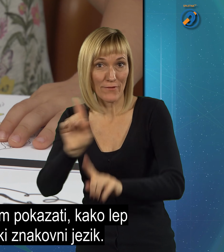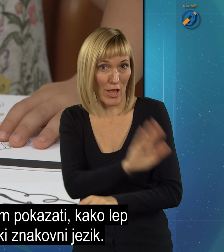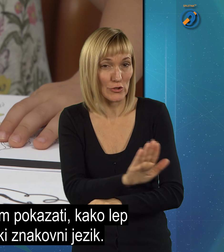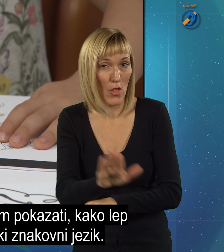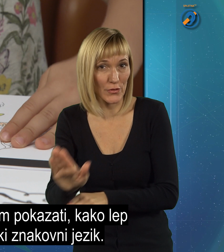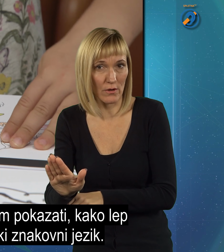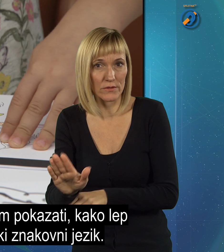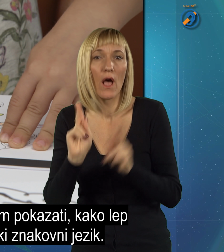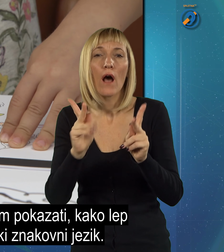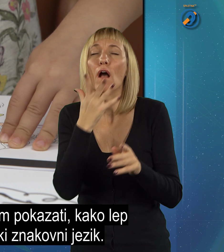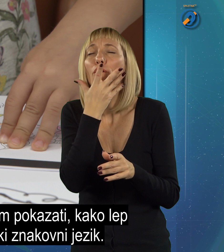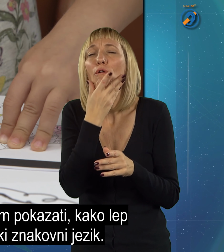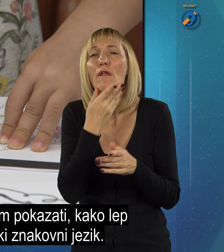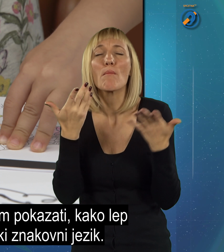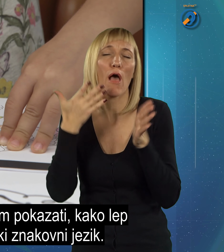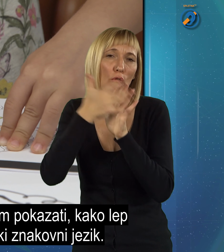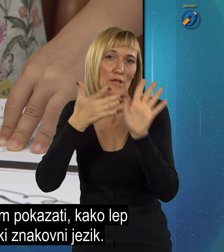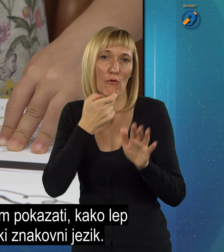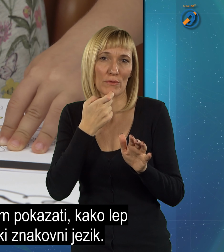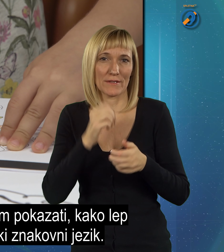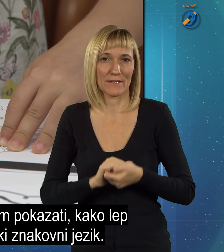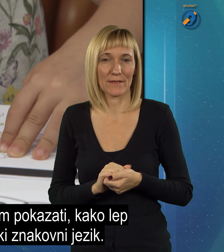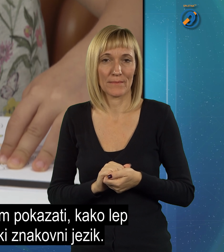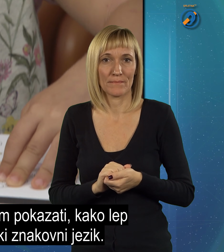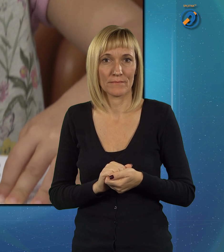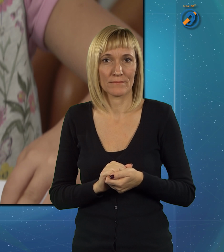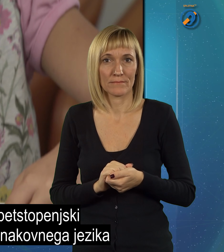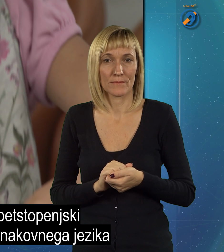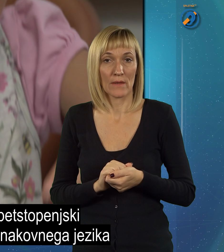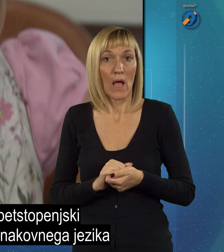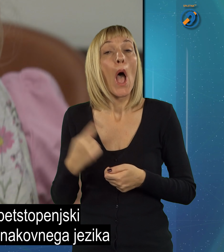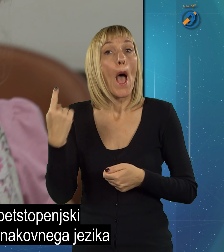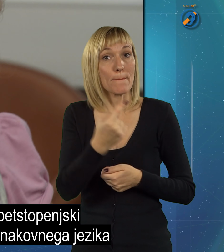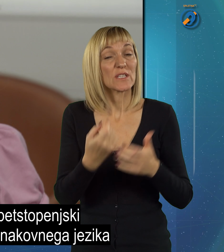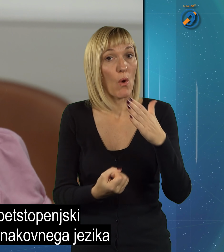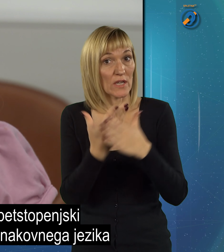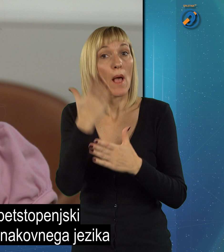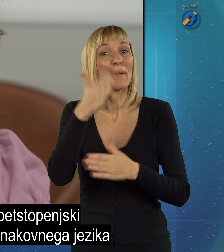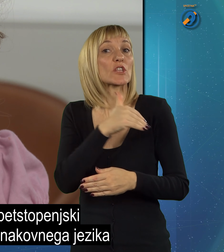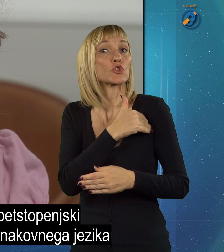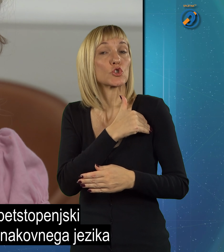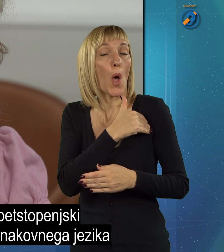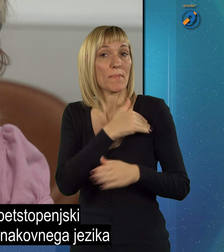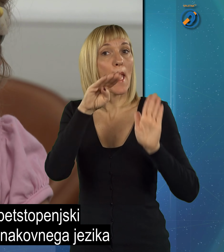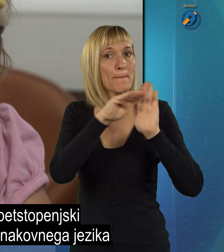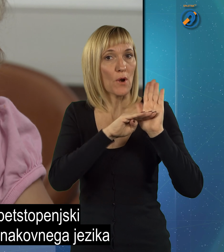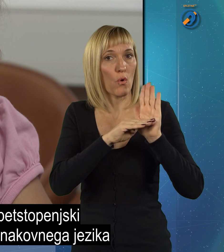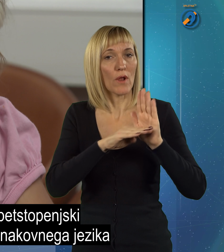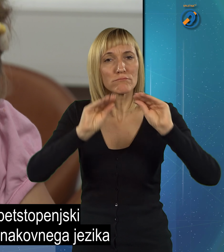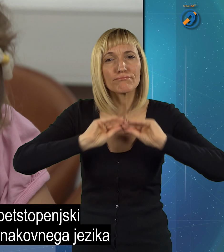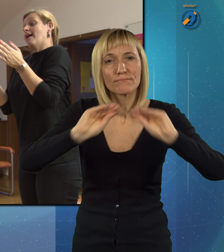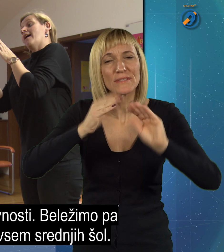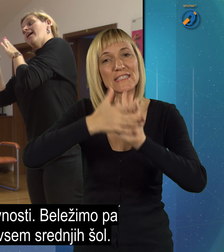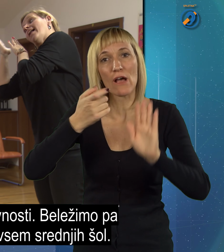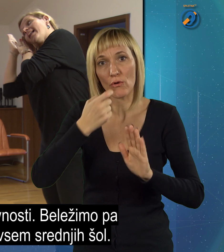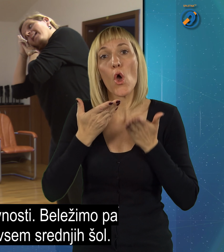vrtčarskim otrokom, kako lep je lahko slovenski znakovni jezik. Mi smo razvili 5-stopenjski program učenja